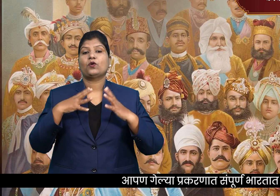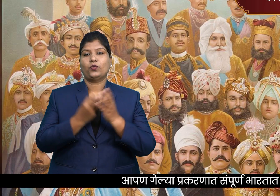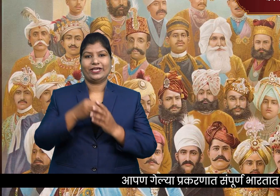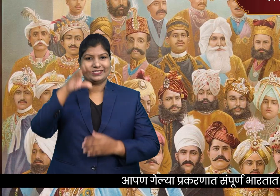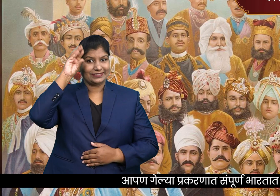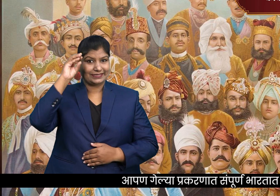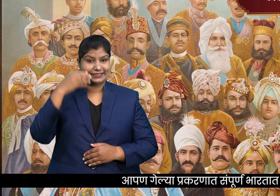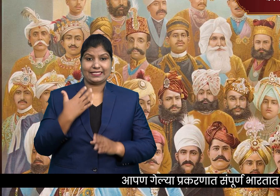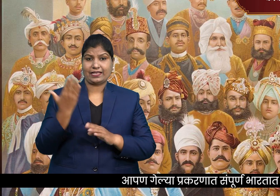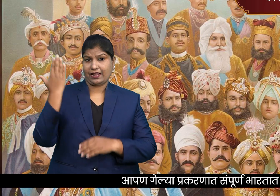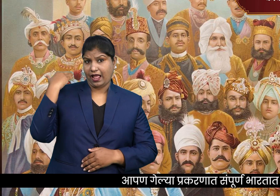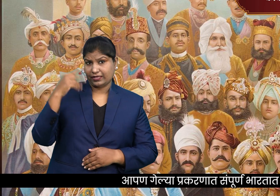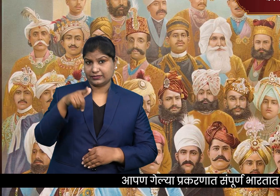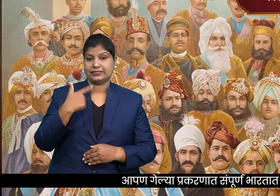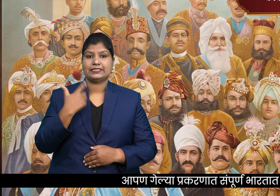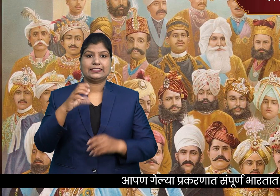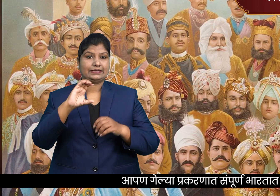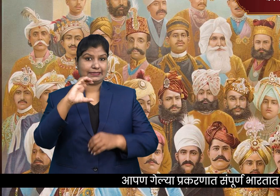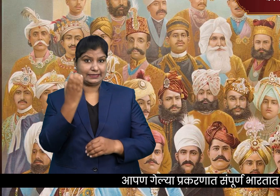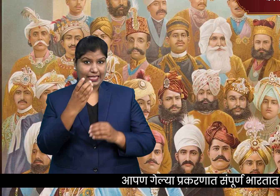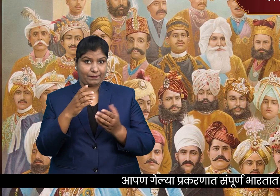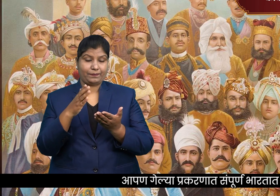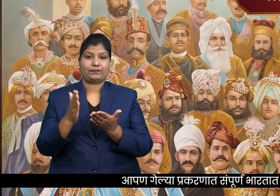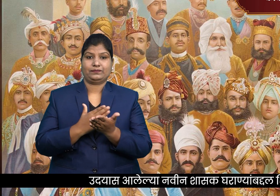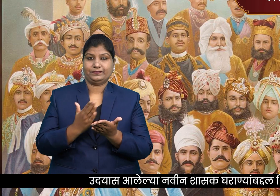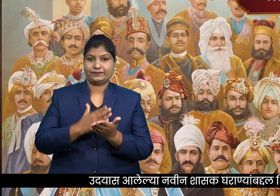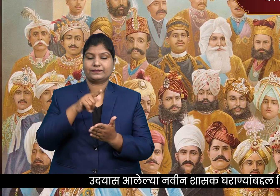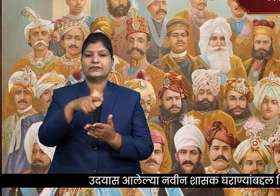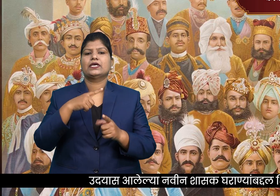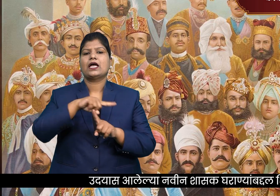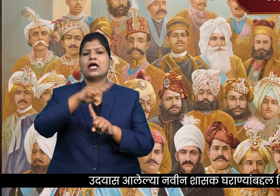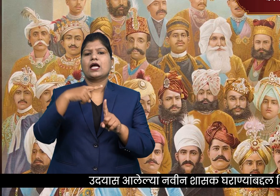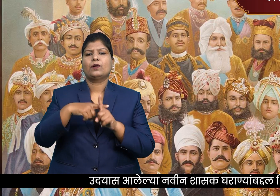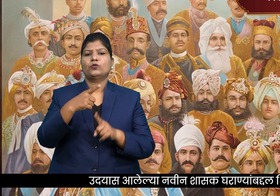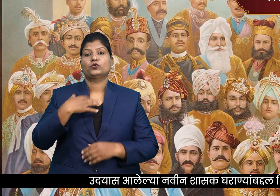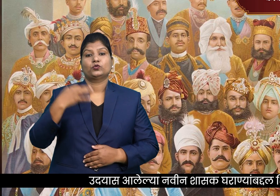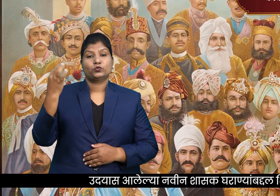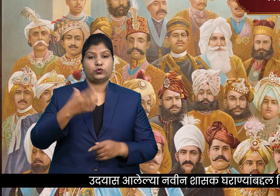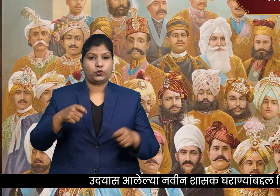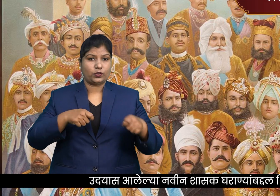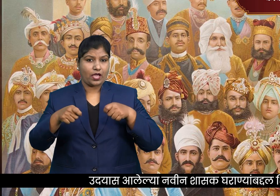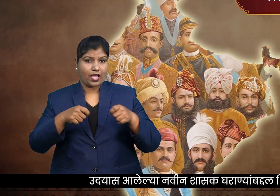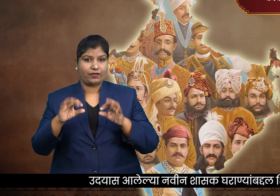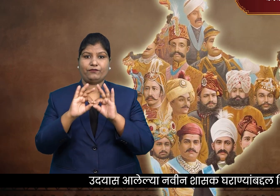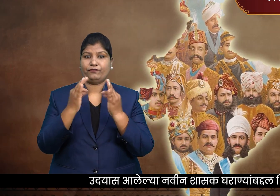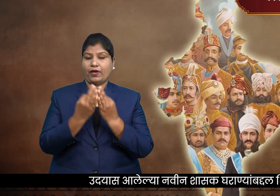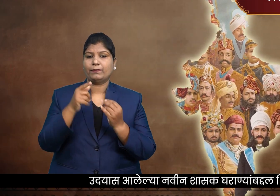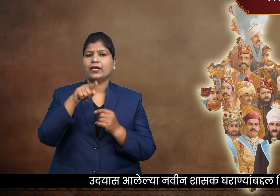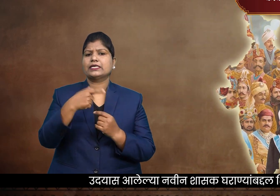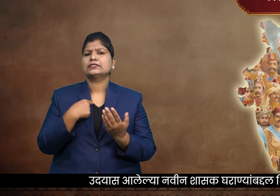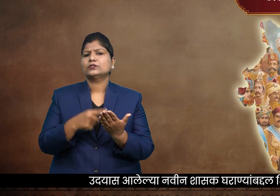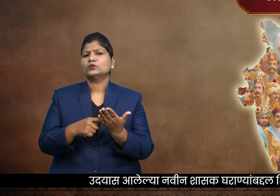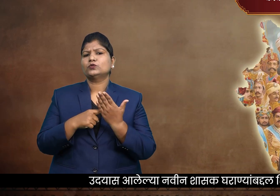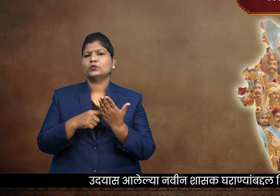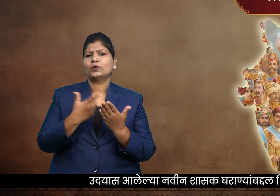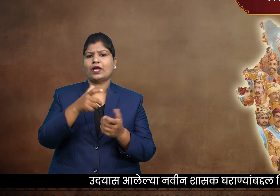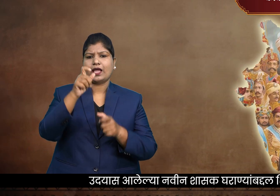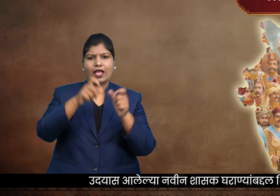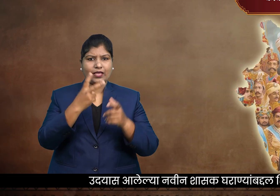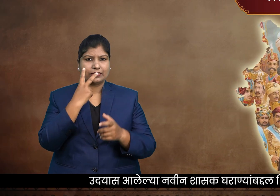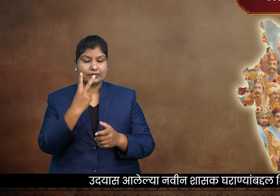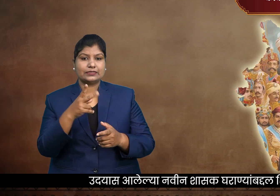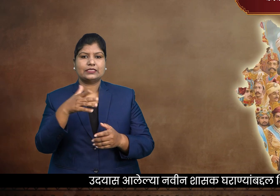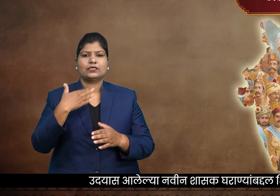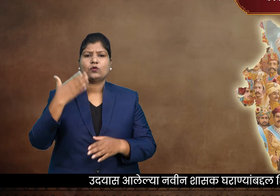आपण गेल्या प्रकरणात संपूर्ण भारतात उदयास आलेल्या नवीन शासक